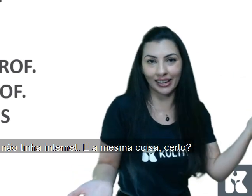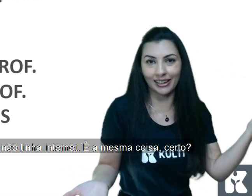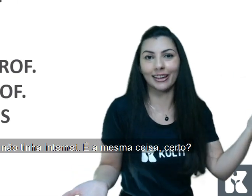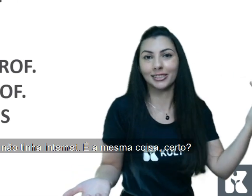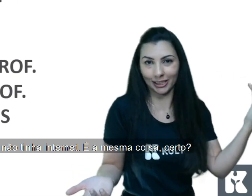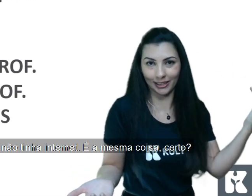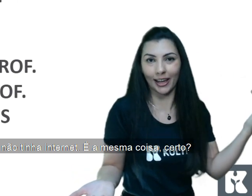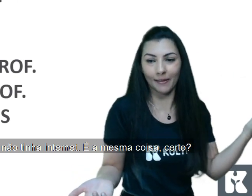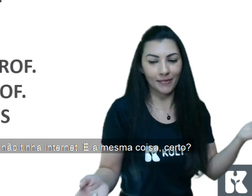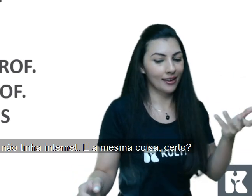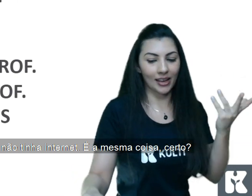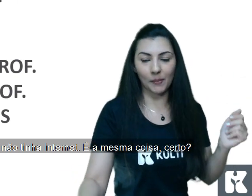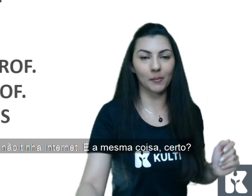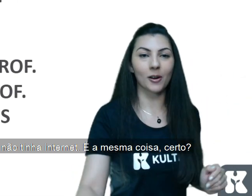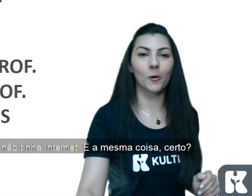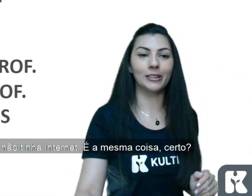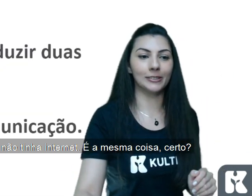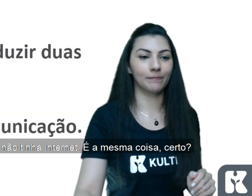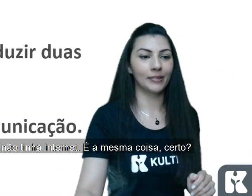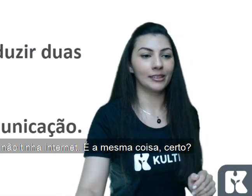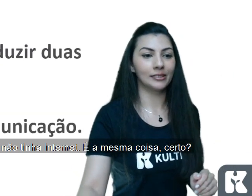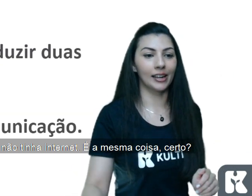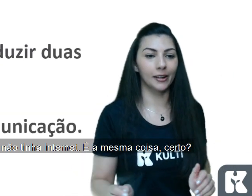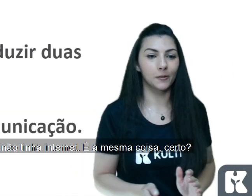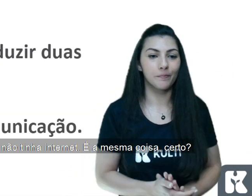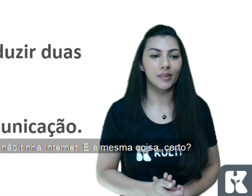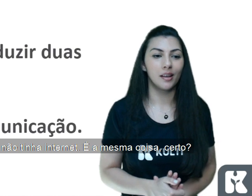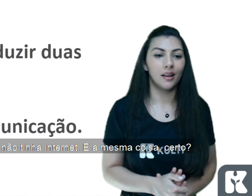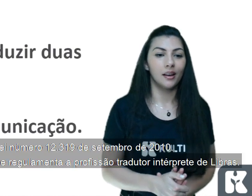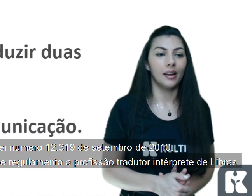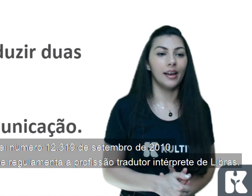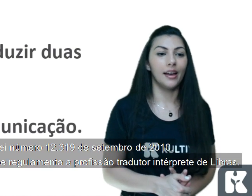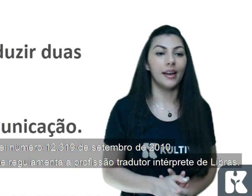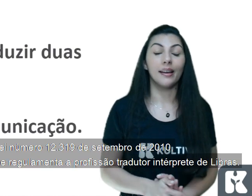tinha internet, né? É a mesma coisa, certo?